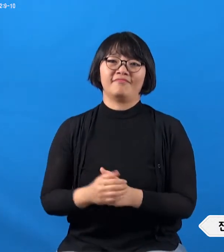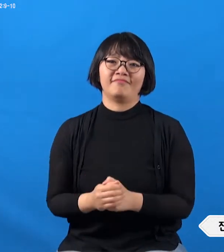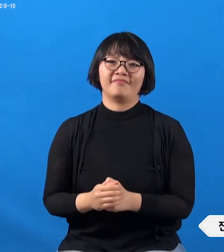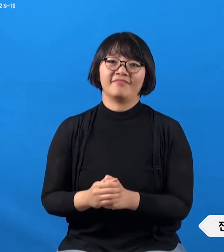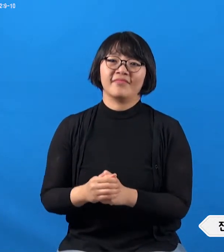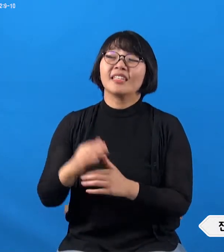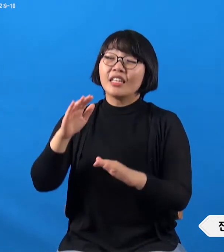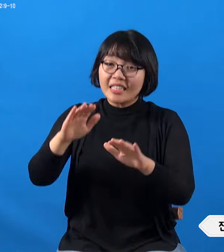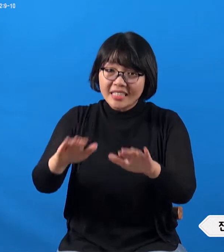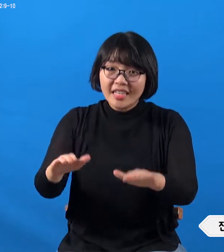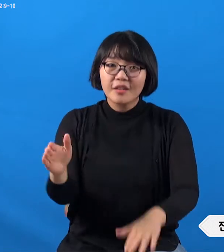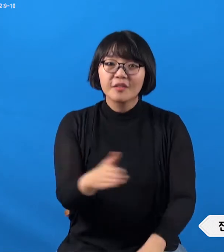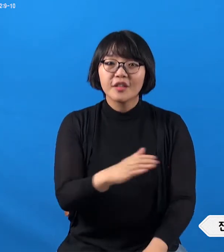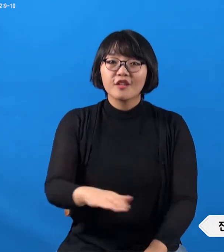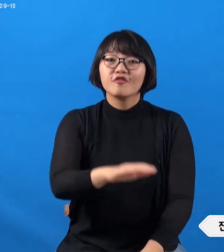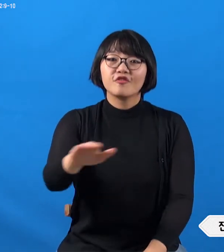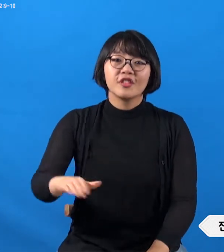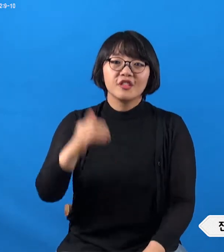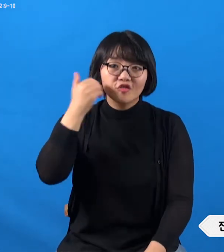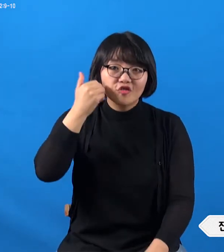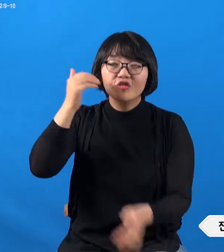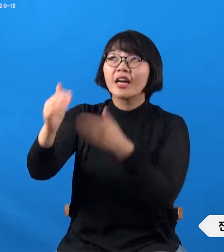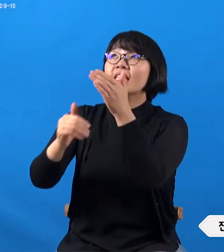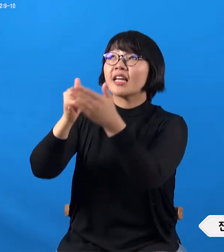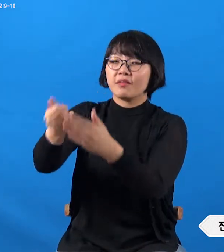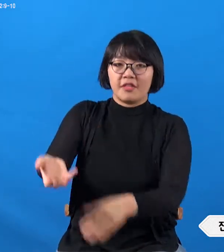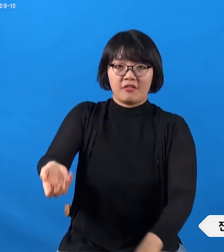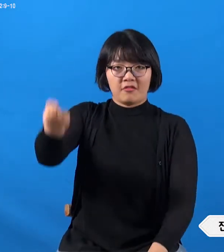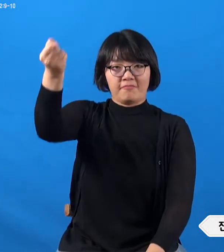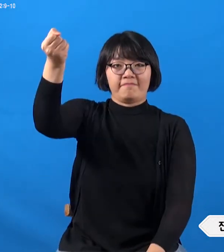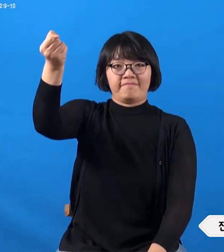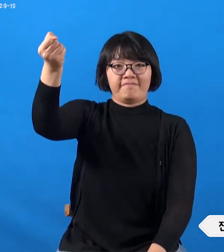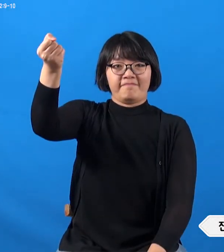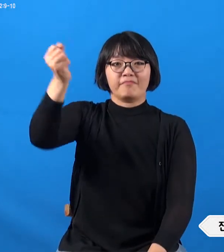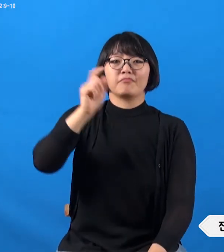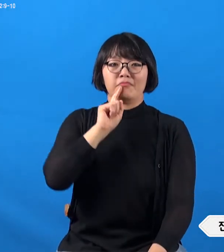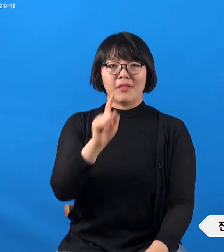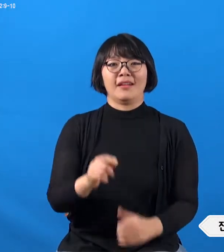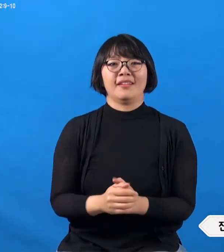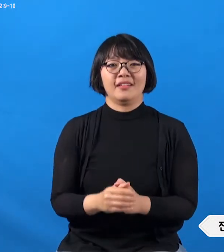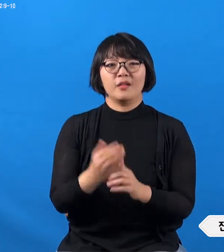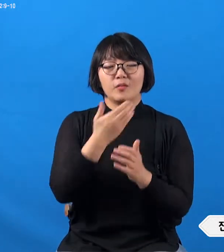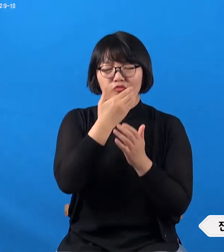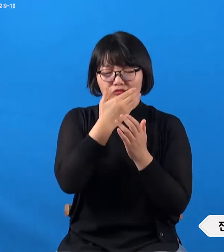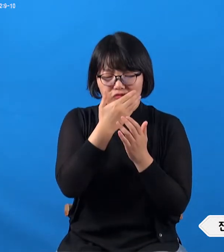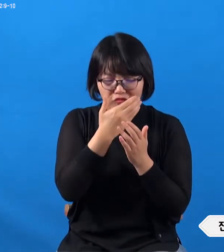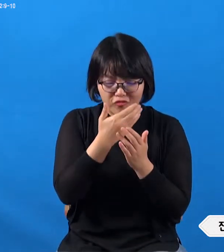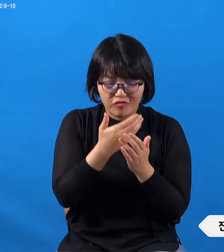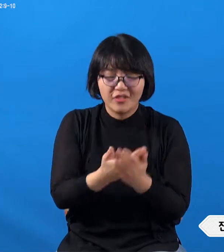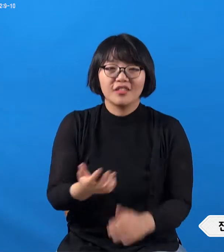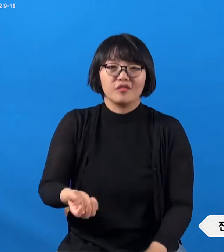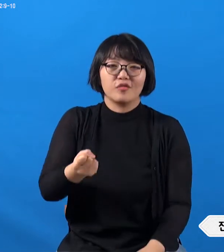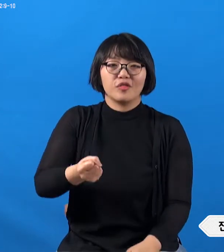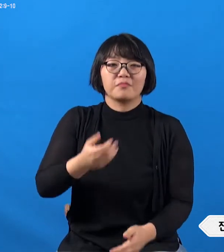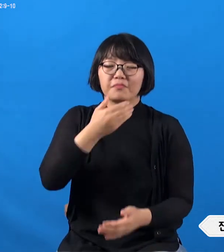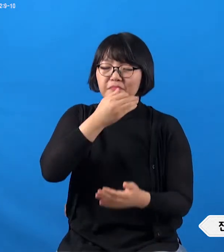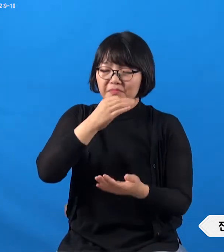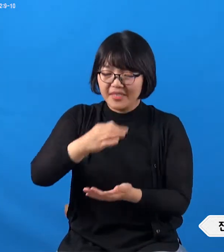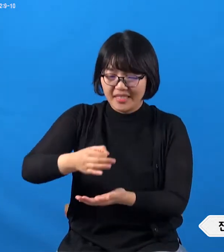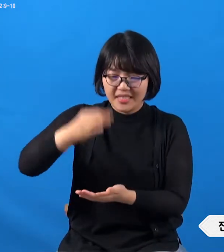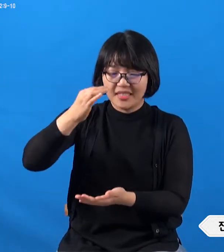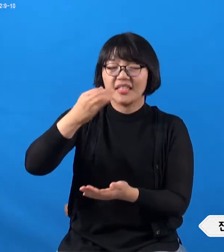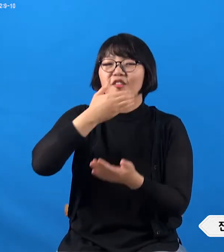말씀합니다. 하나님의 소유가 되었다라고 말씀하시며 보배로운 소유, 값진